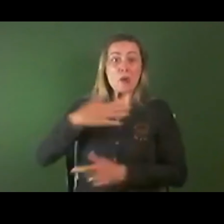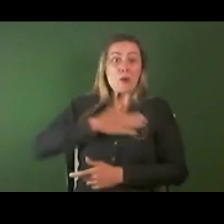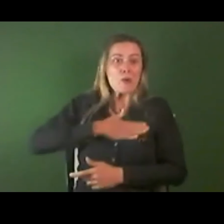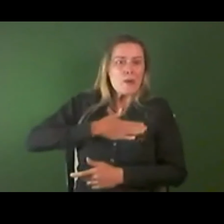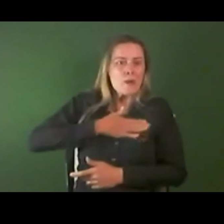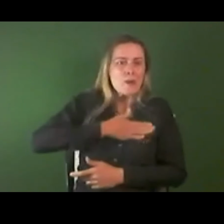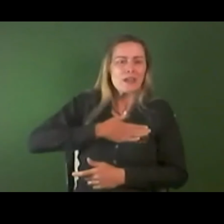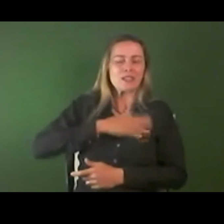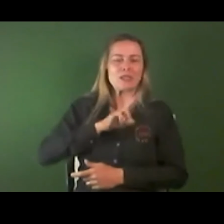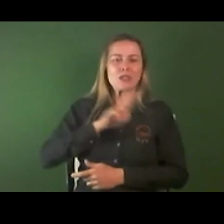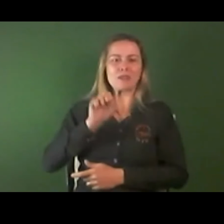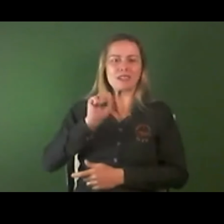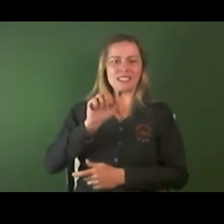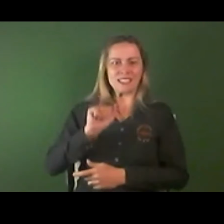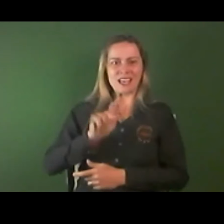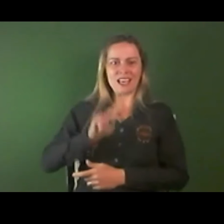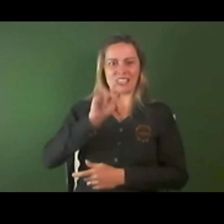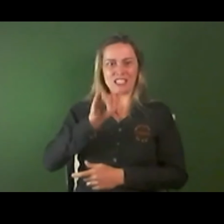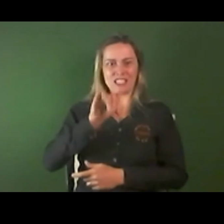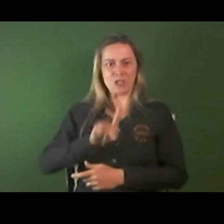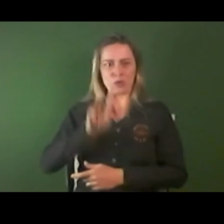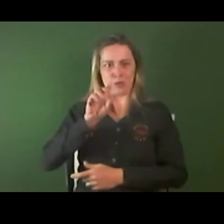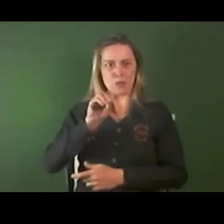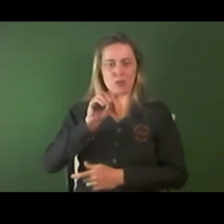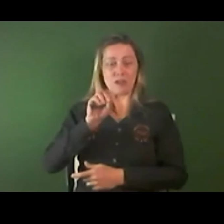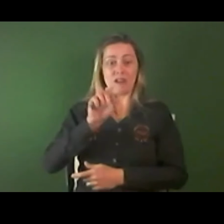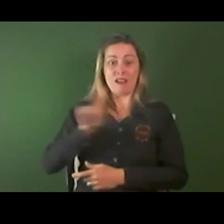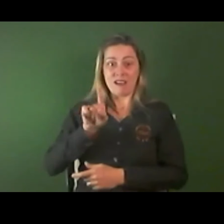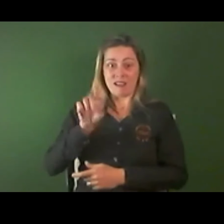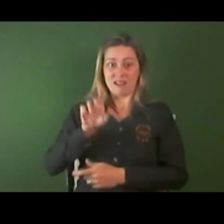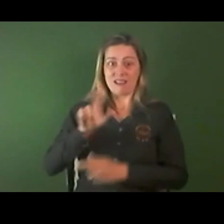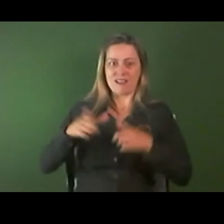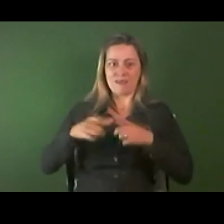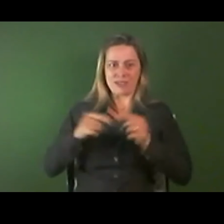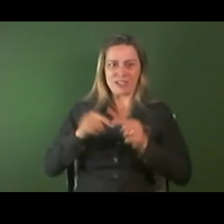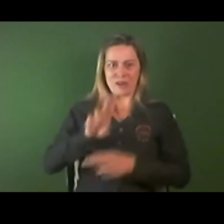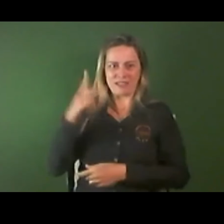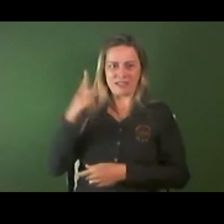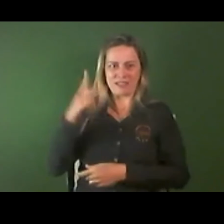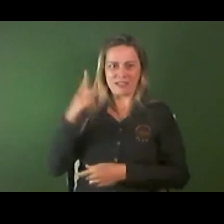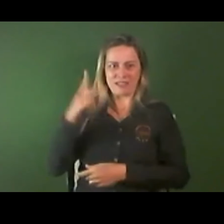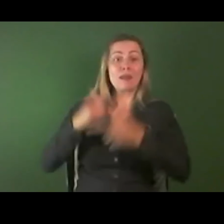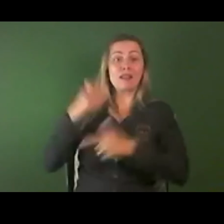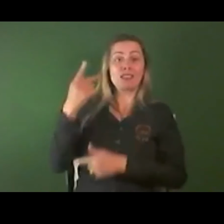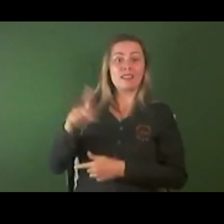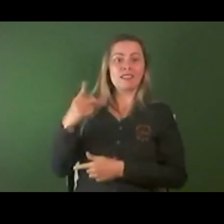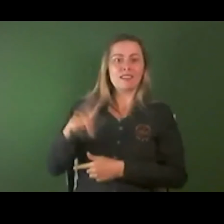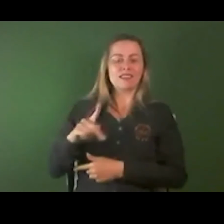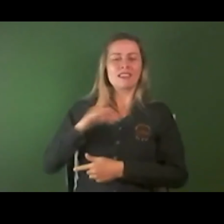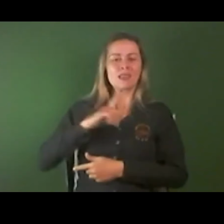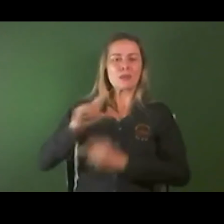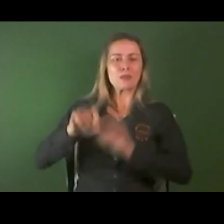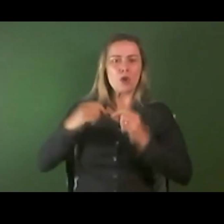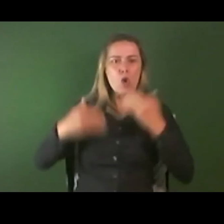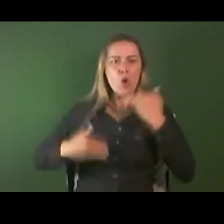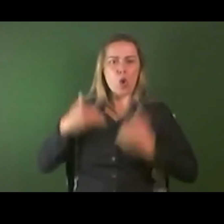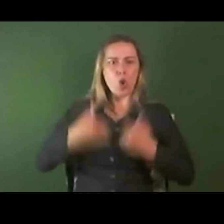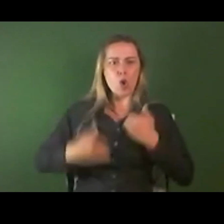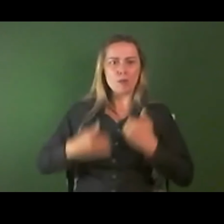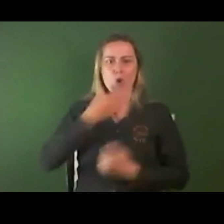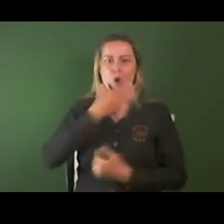chama Sakiko Nomura, e ela tem um trabalho em que ela fotografa corpos masculinos.